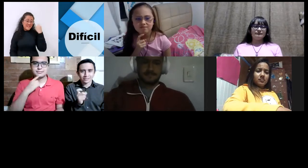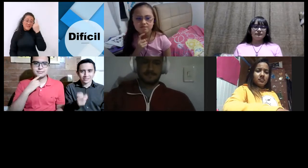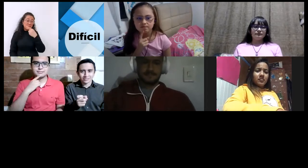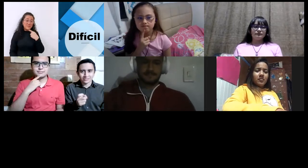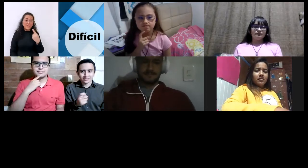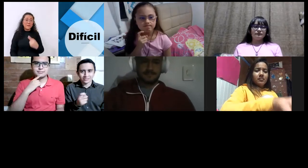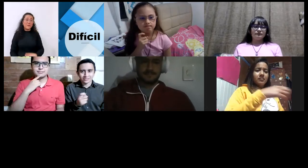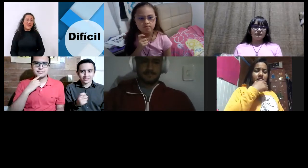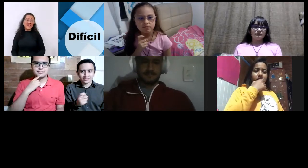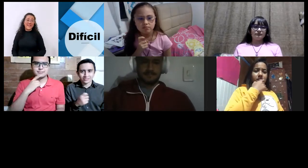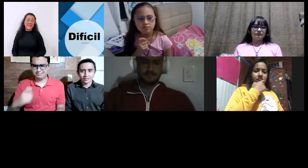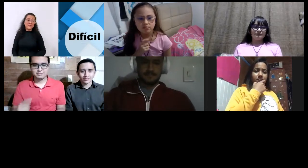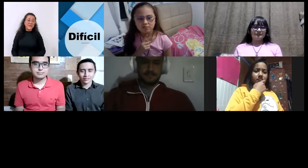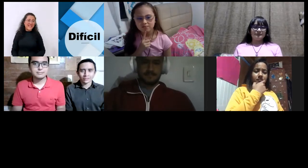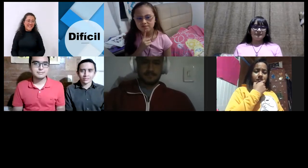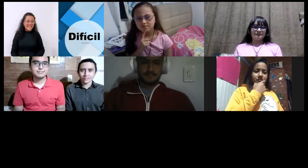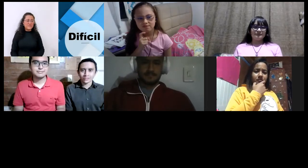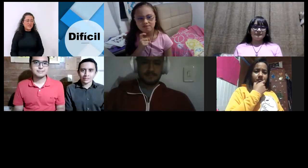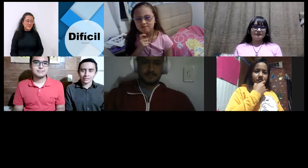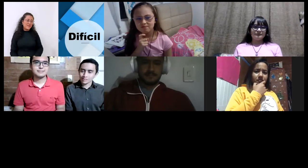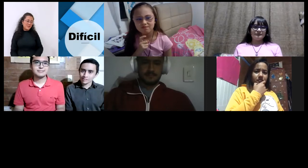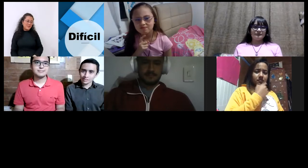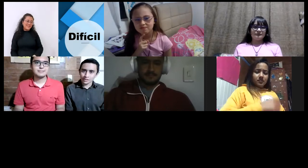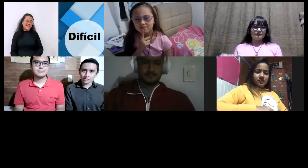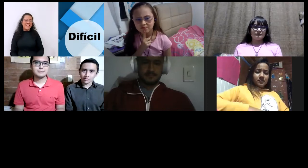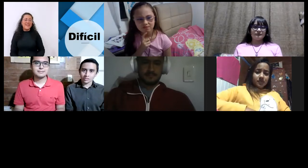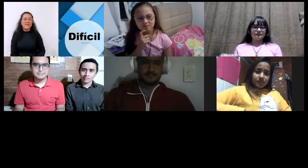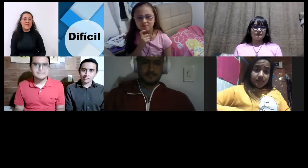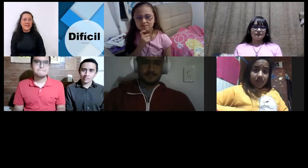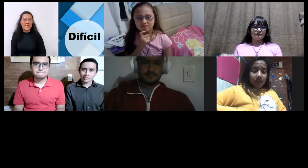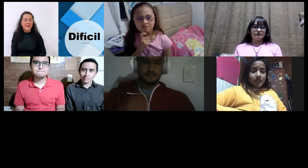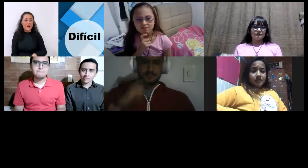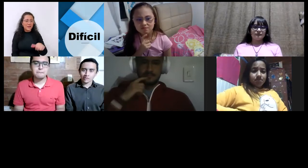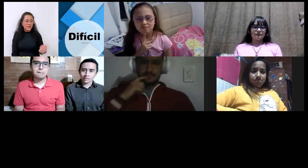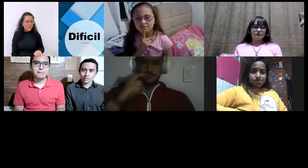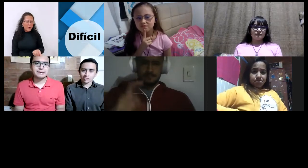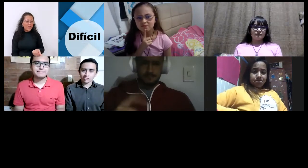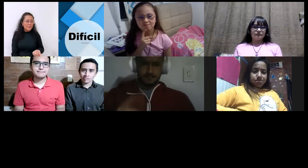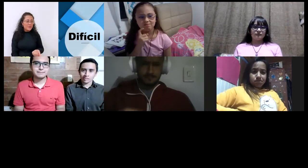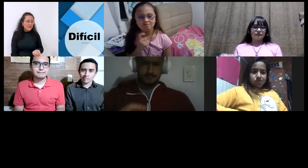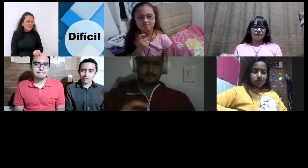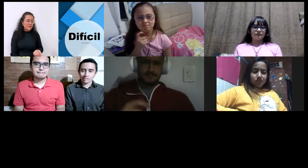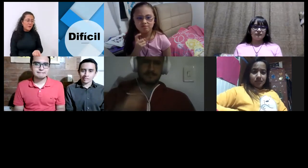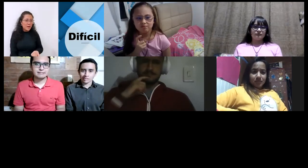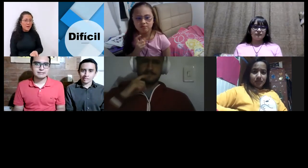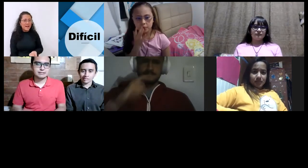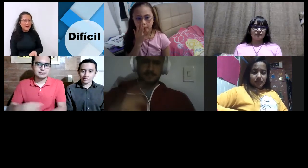Recuerden, muy importante la expresión del rostro. Con el otro grupo hoy vamos a tener un vocabulario